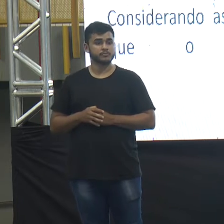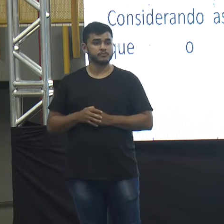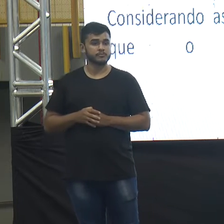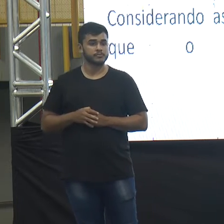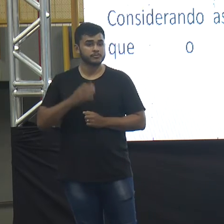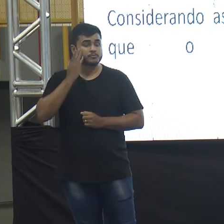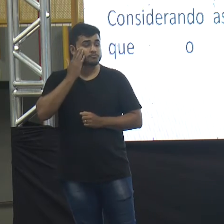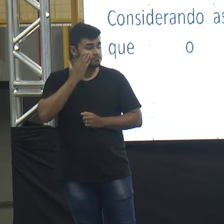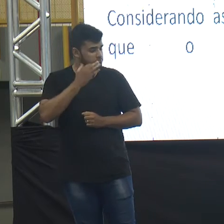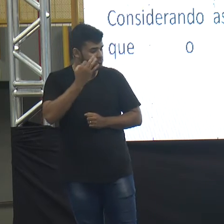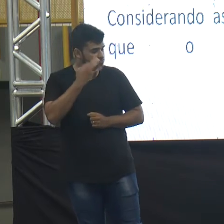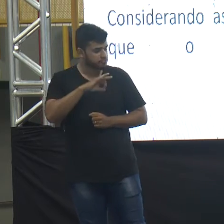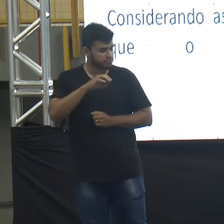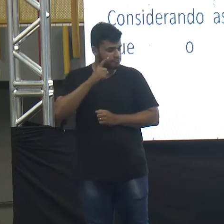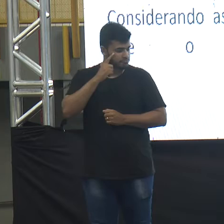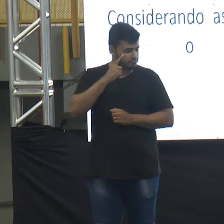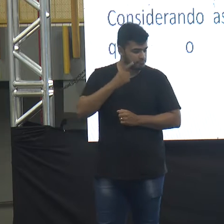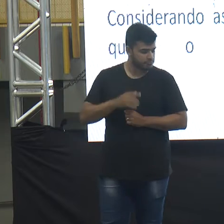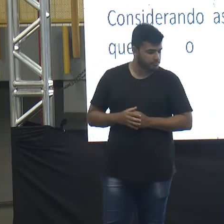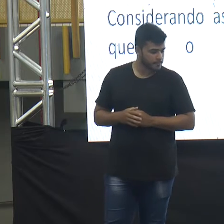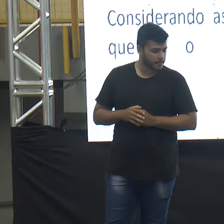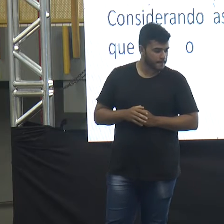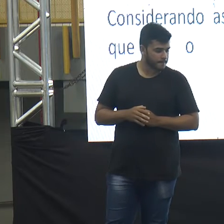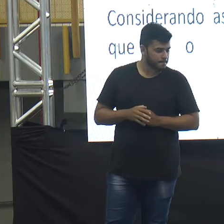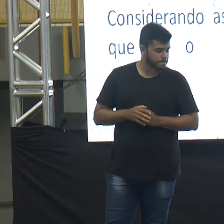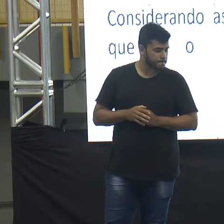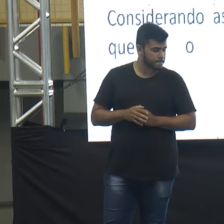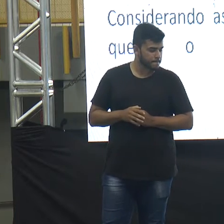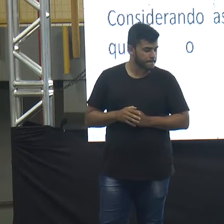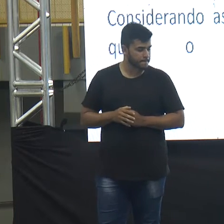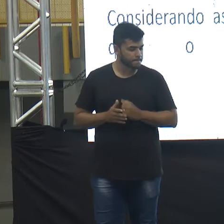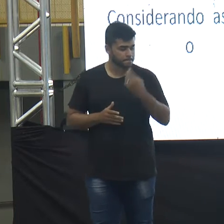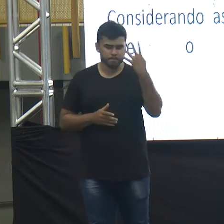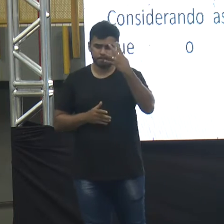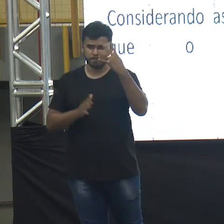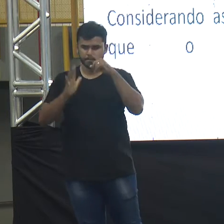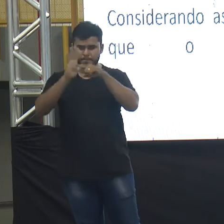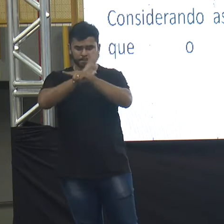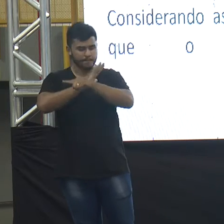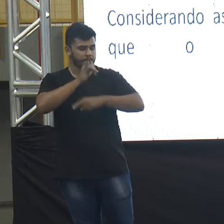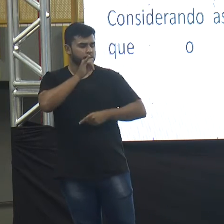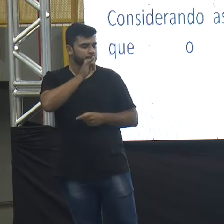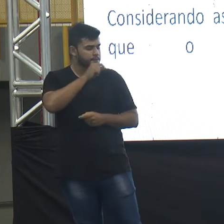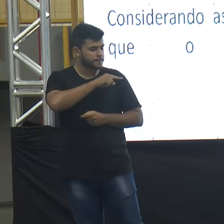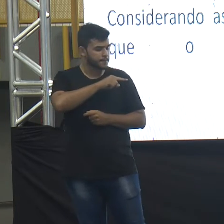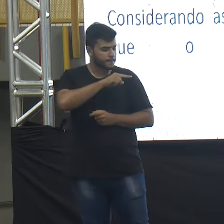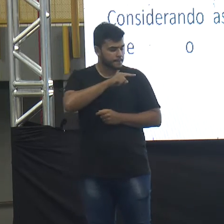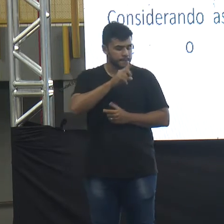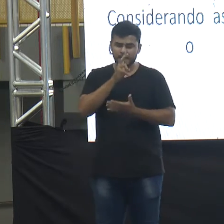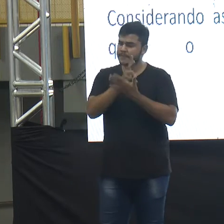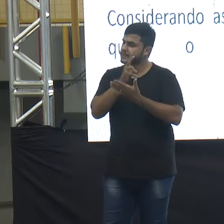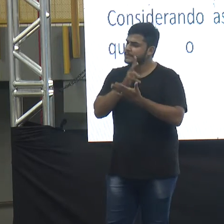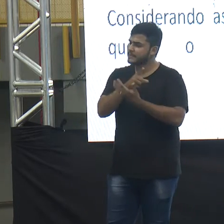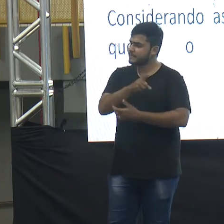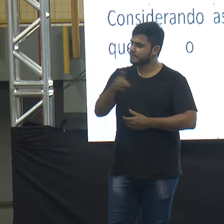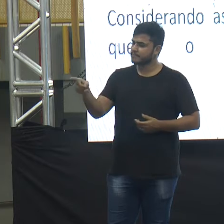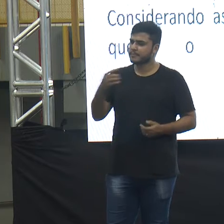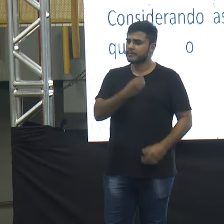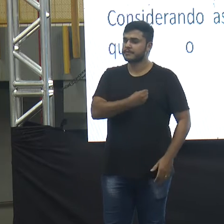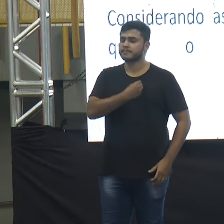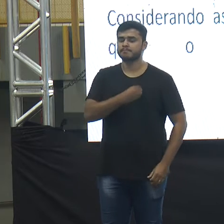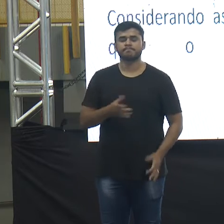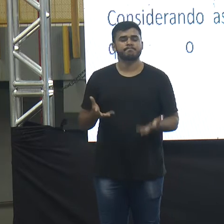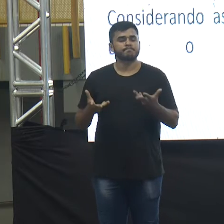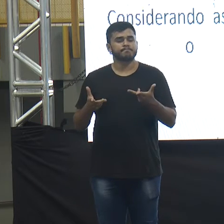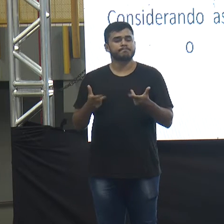legal. Essa aqui é gostosa. Gostosa, professor? Sim, sim. Lembra sempre do seguinte: tudo que você vai fazer na vida, faça